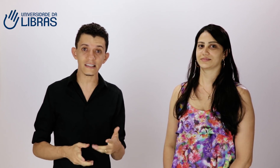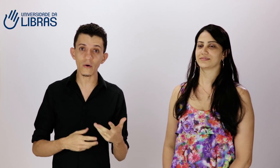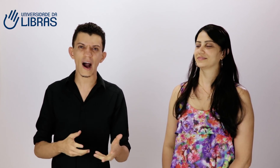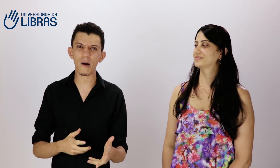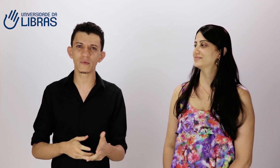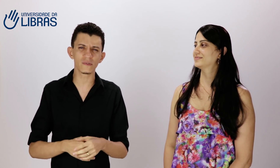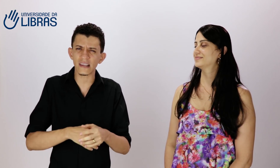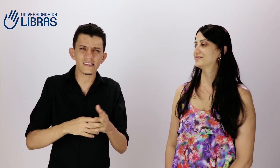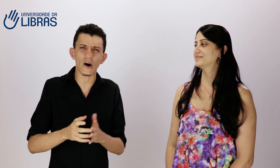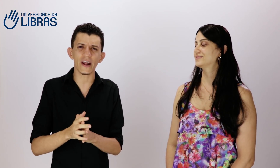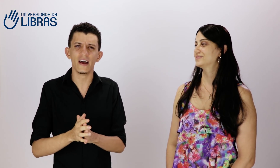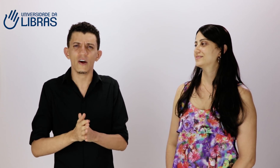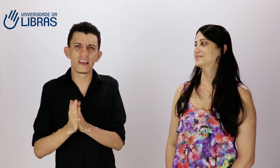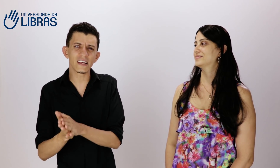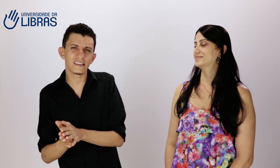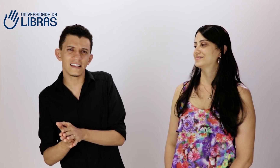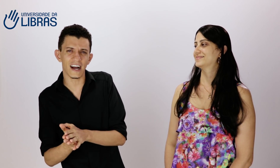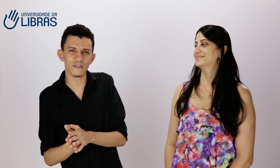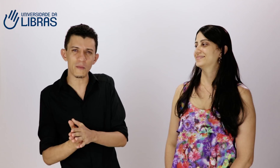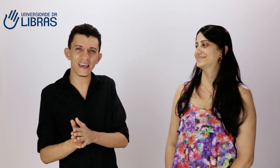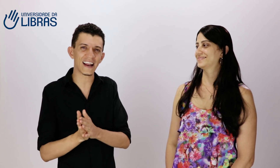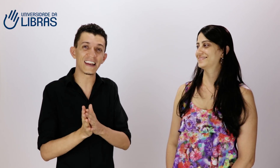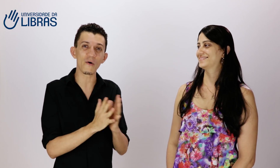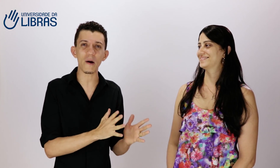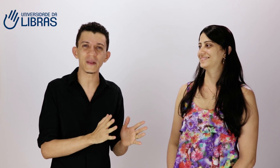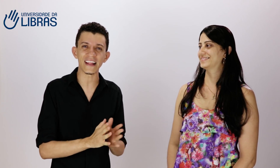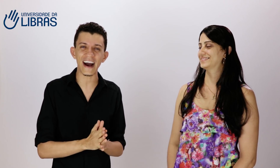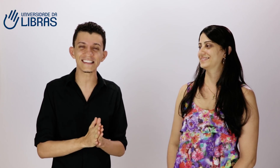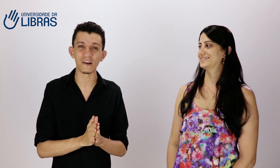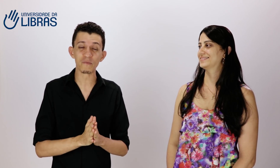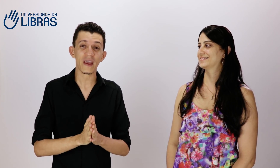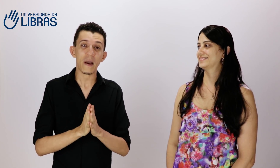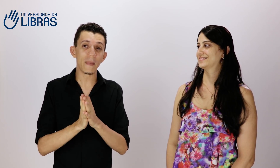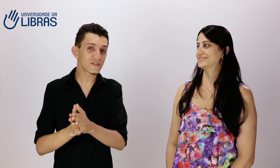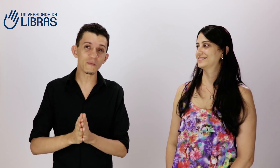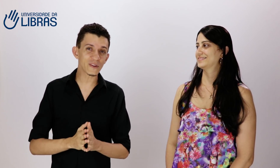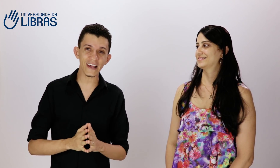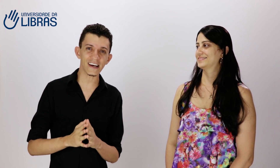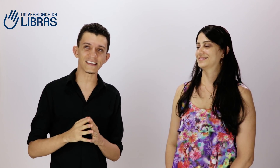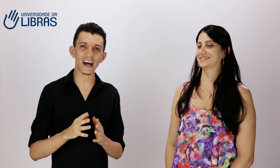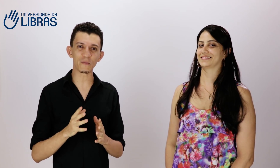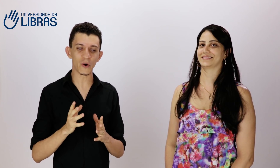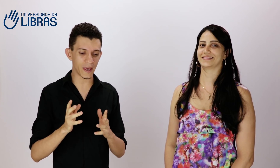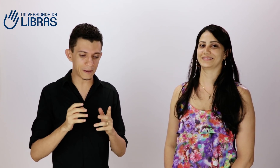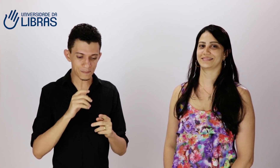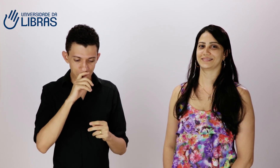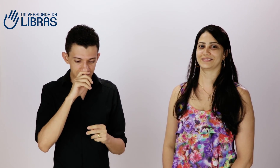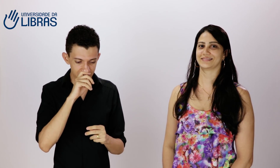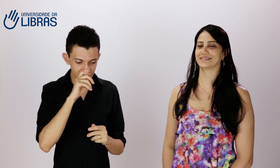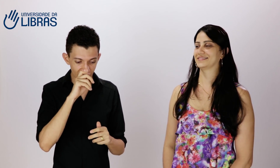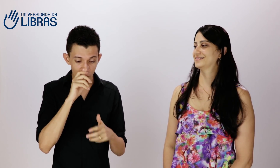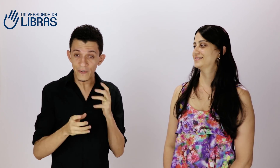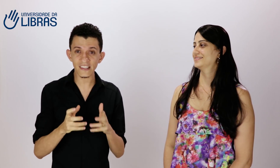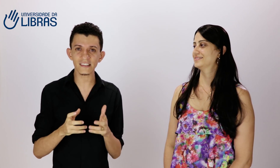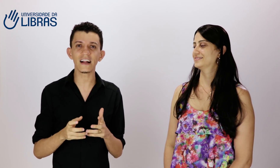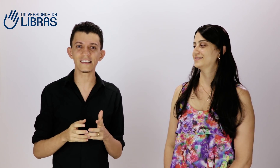sinalização rápida. Não sei se na hora eu queria sinalizar de forma que ela não captasse, mas foi muito engraçado, porque eu fiz a